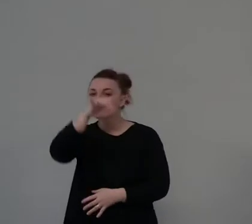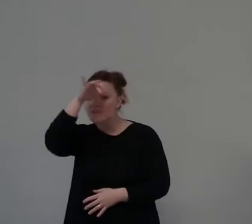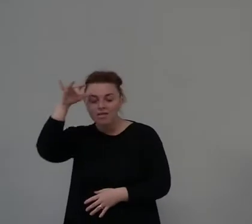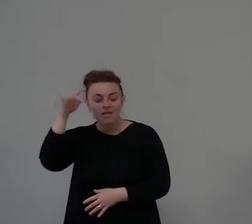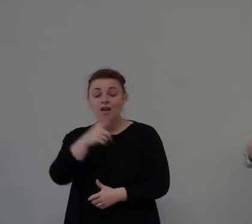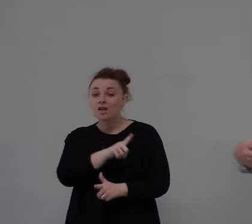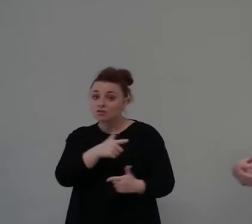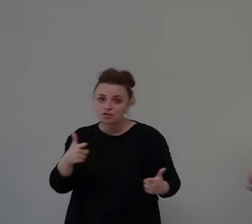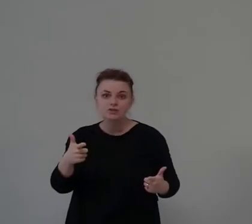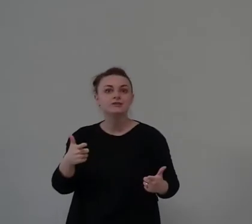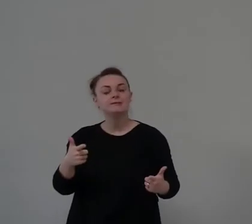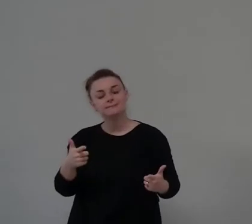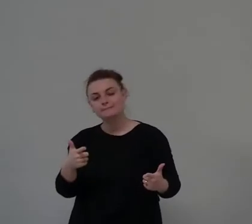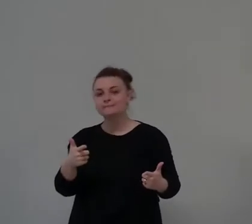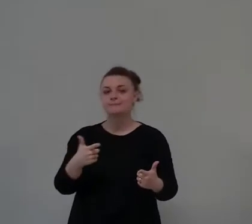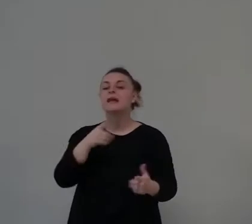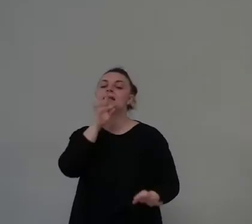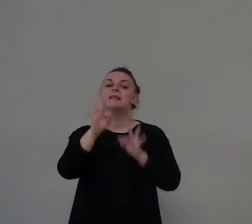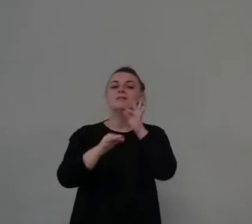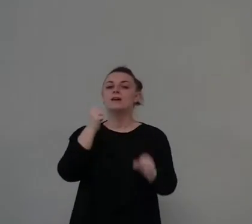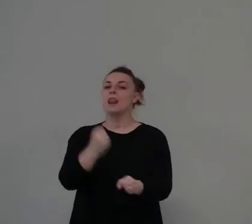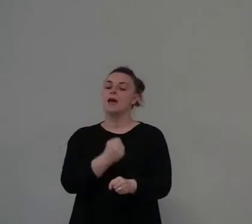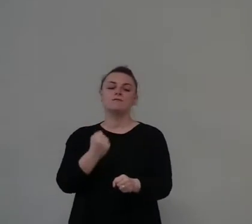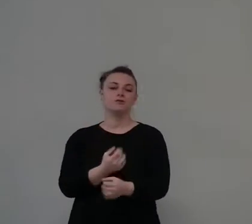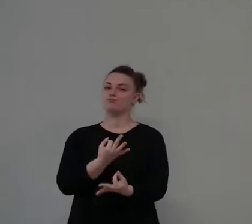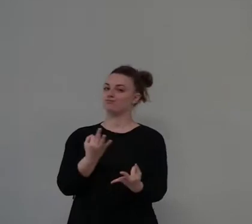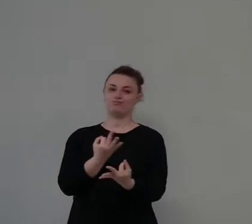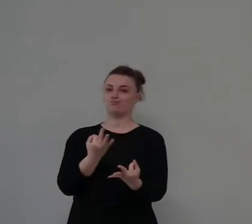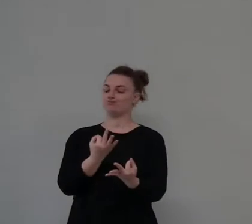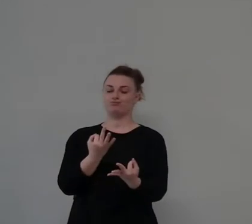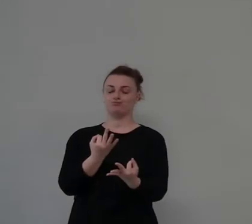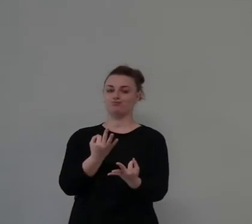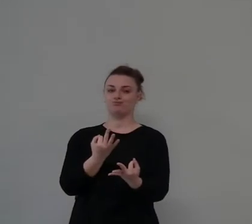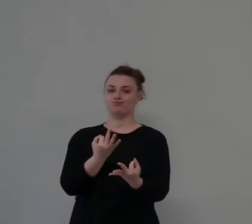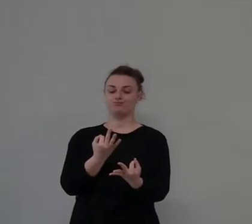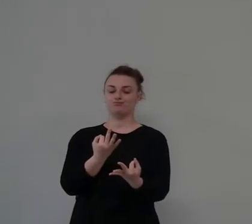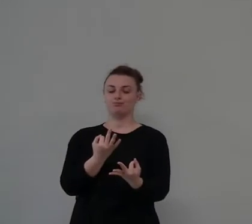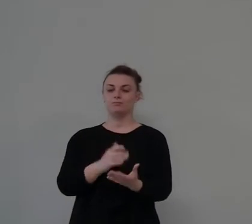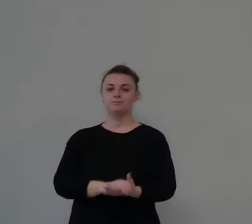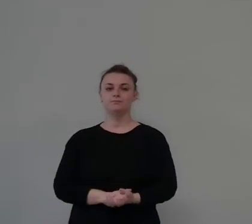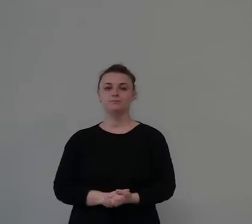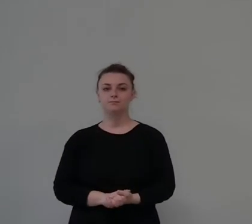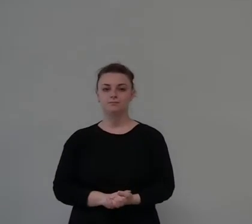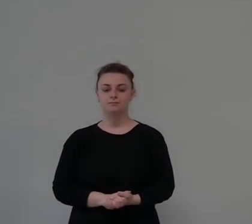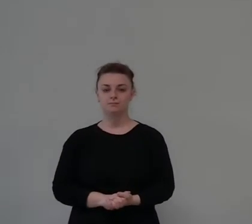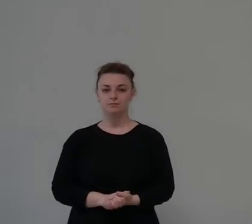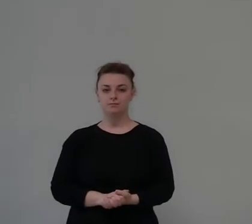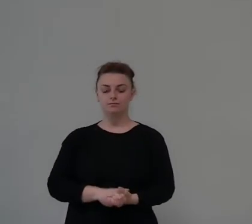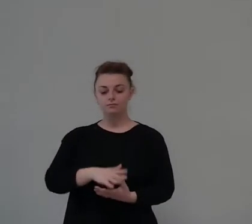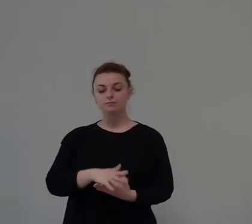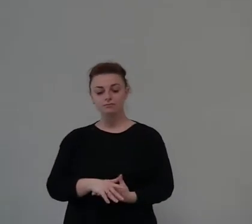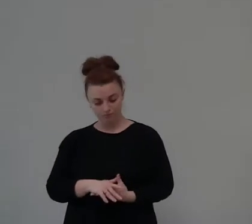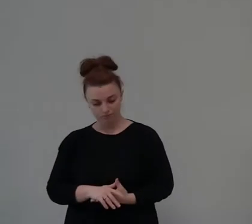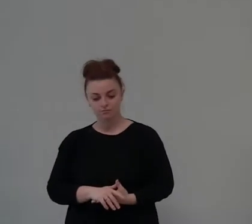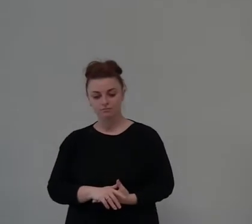se non porta al di là dei tuoi limiti la tua capacità, significa che non stai facendo niente. Vi avevo lasciato